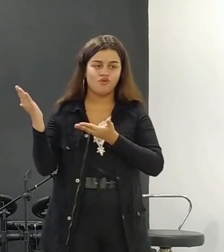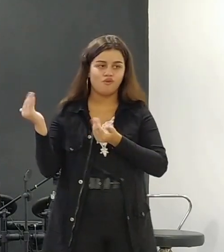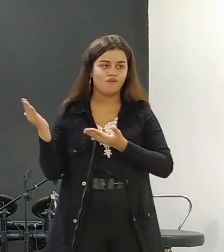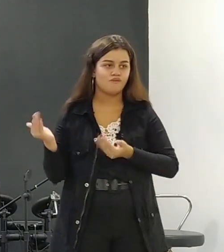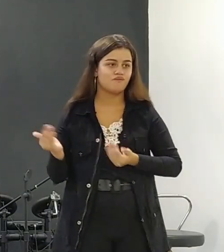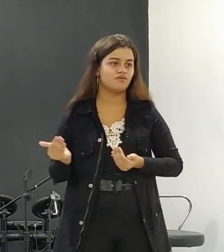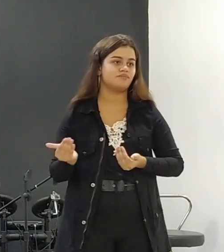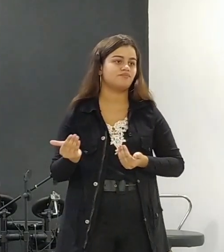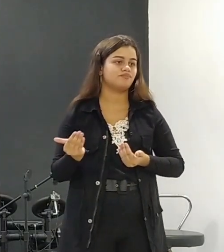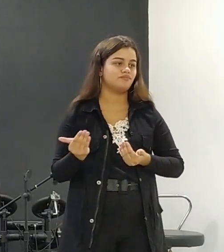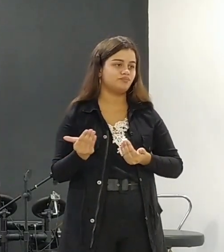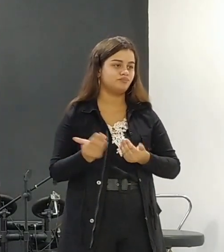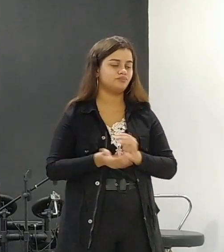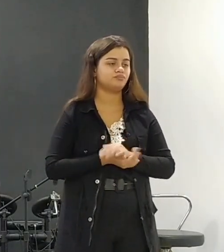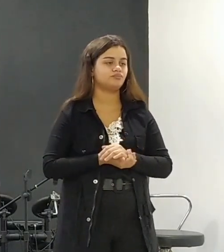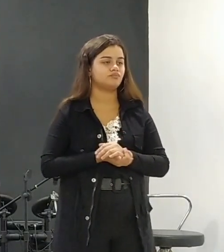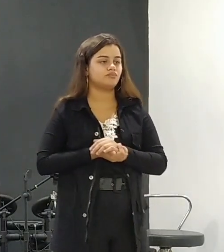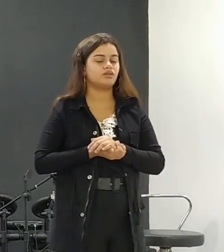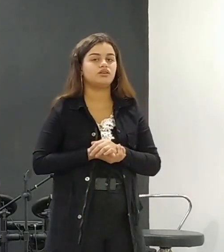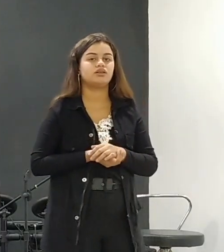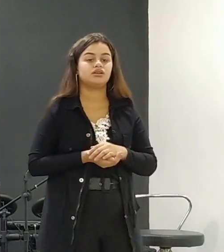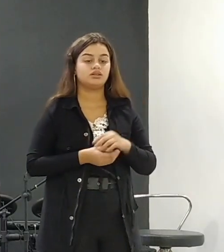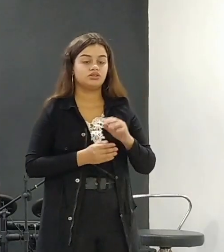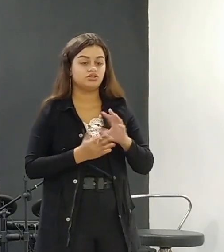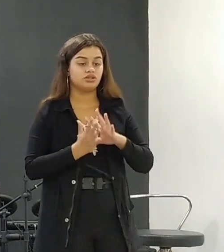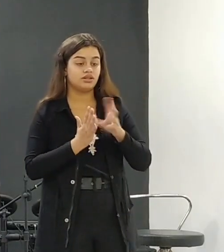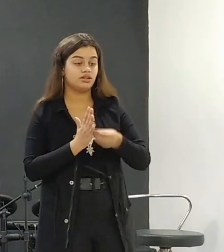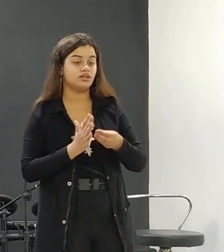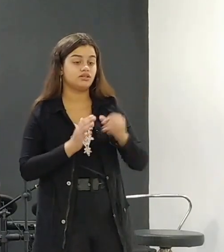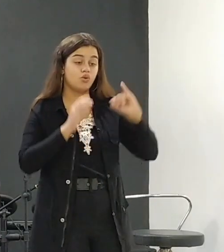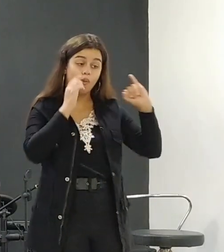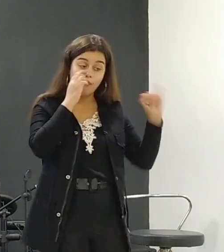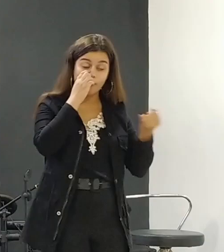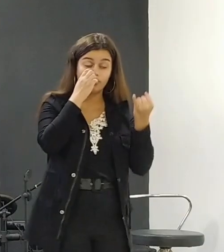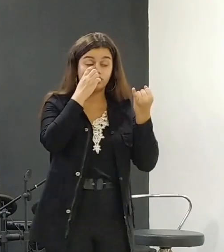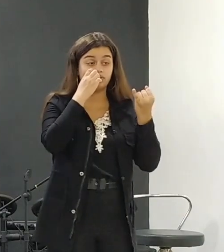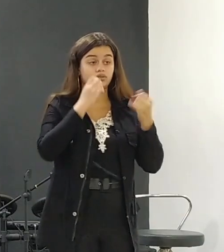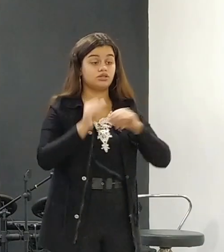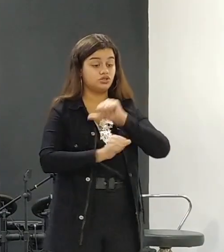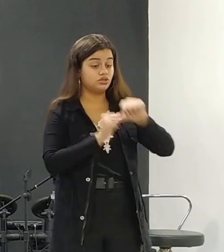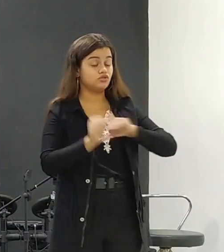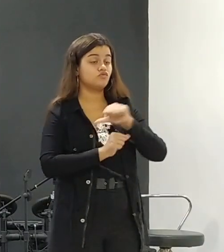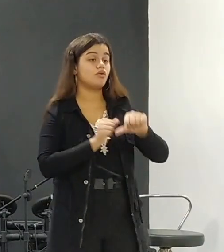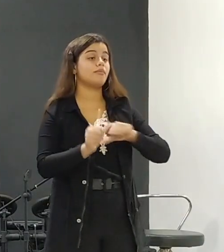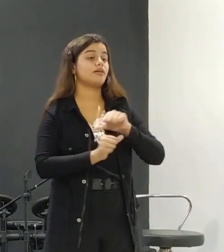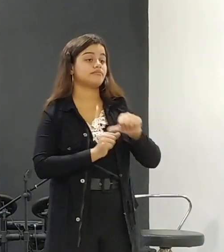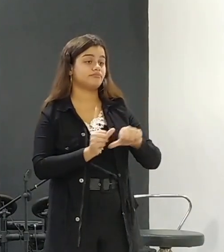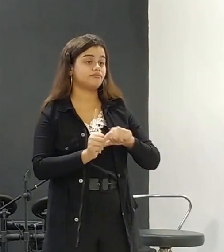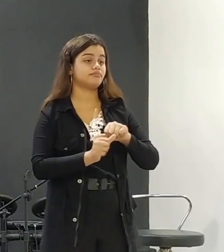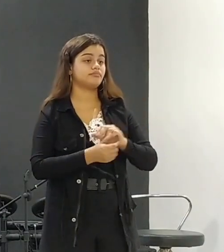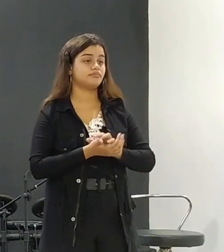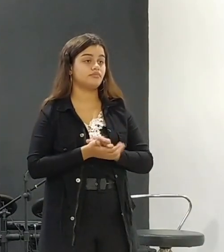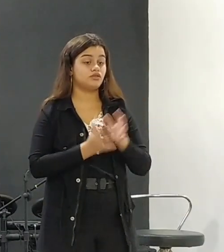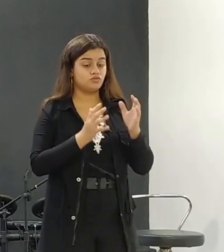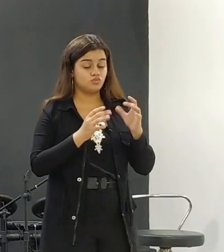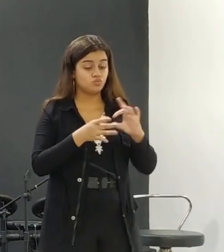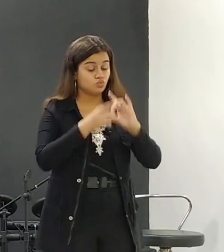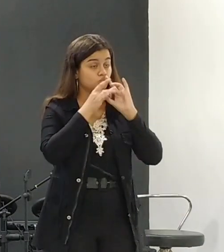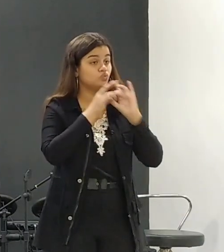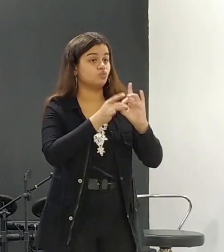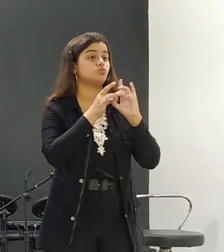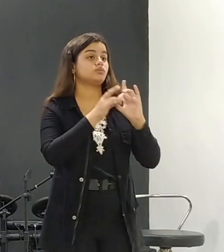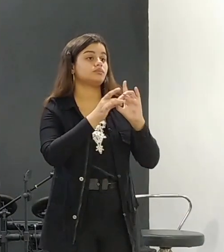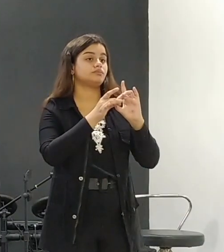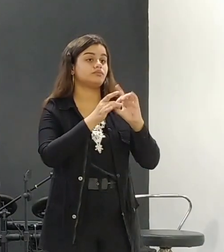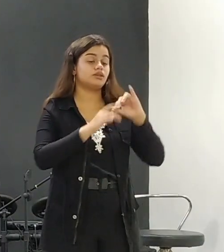hoje adolescente que está na igreja, você tem a chance de mudar essa história. Se agarra nisso, se